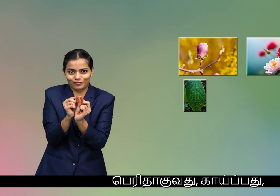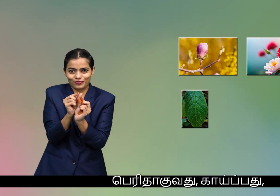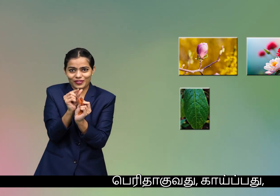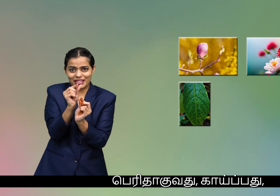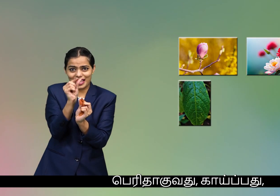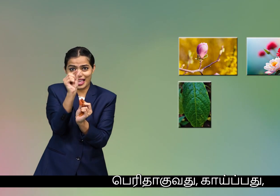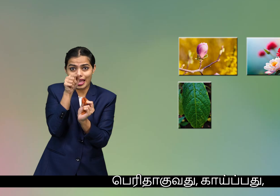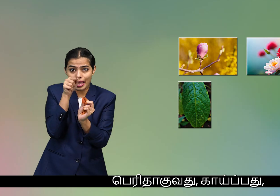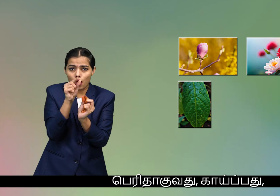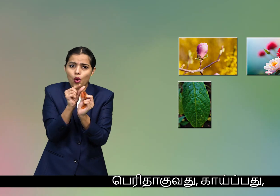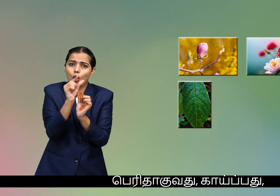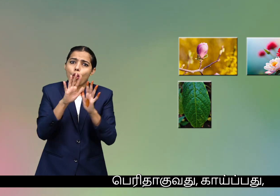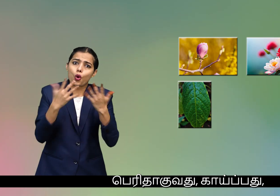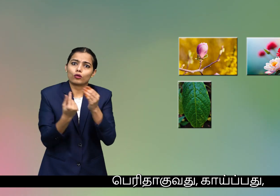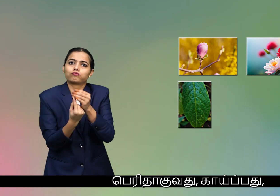பெரிதாகுவது, காய்ப்பது,